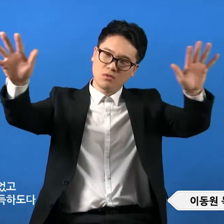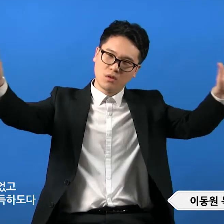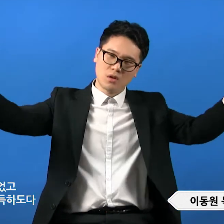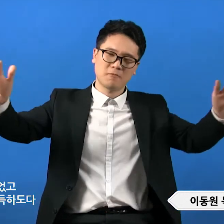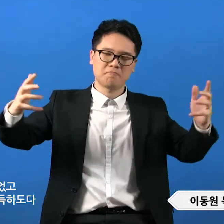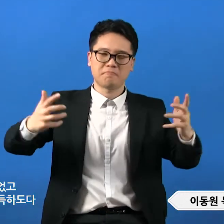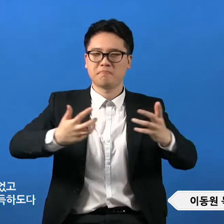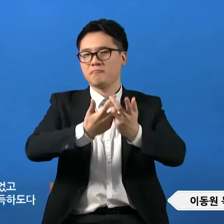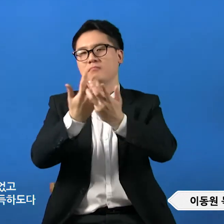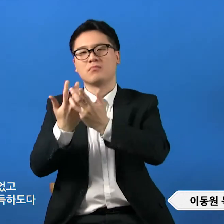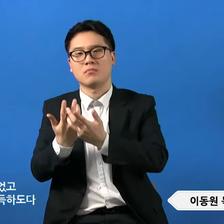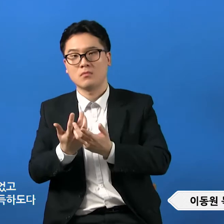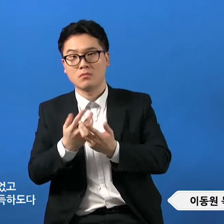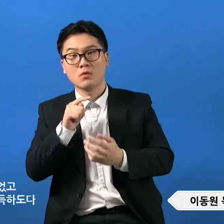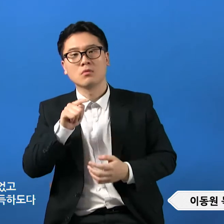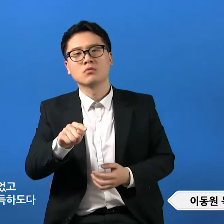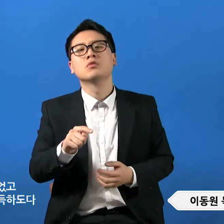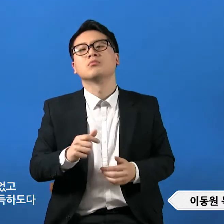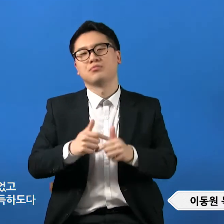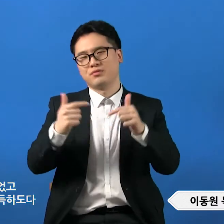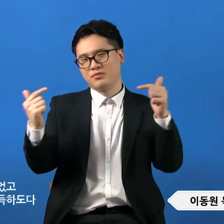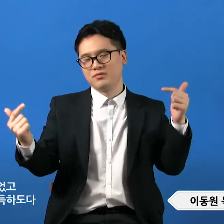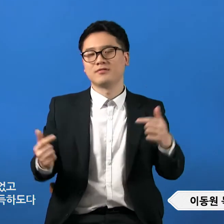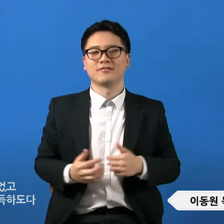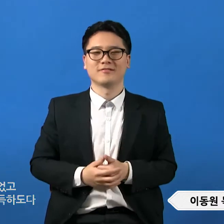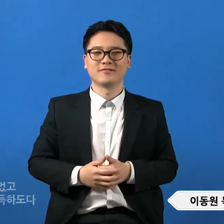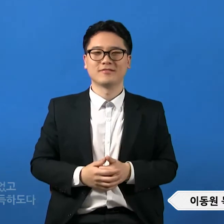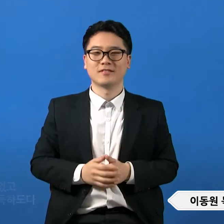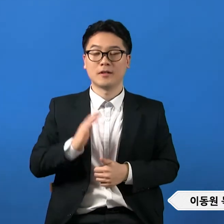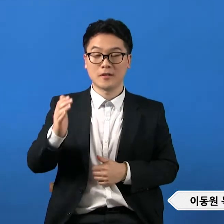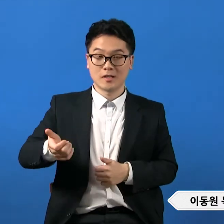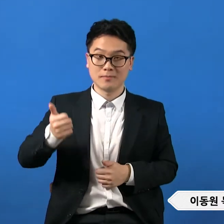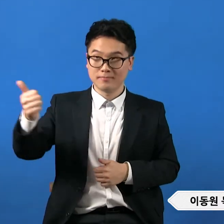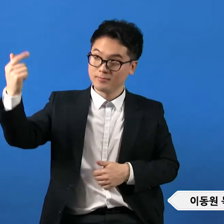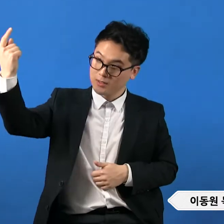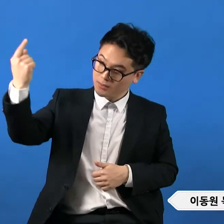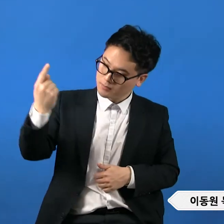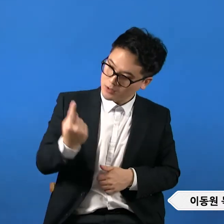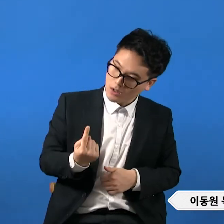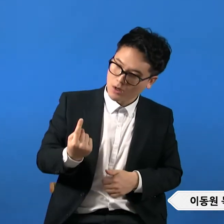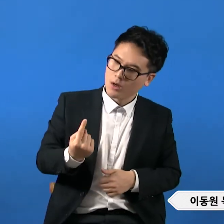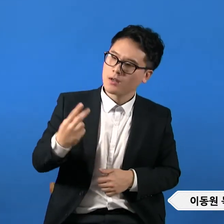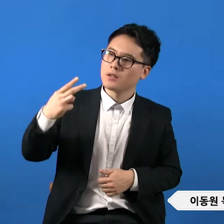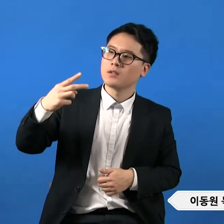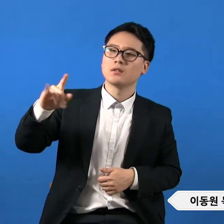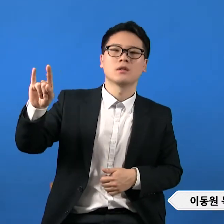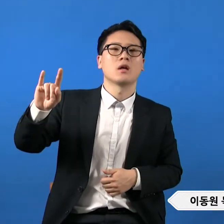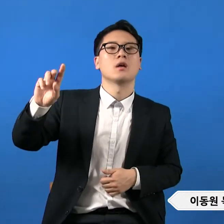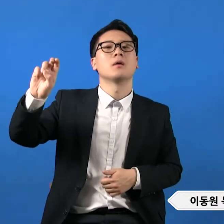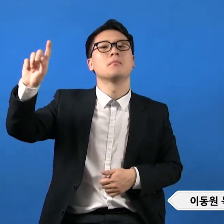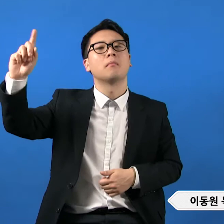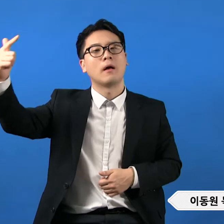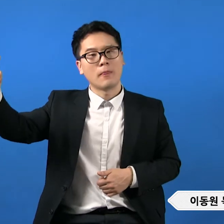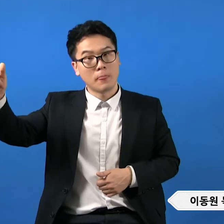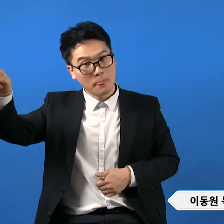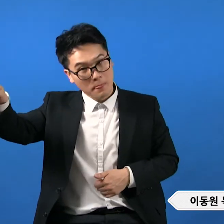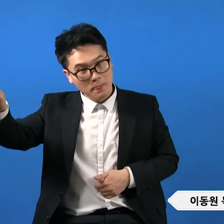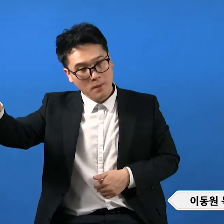그게 부흥이에요. 자, 하나님의 임재가 저 대만이라는 곳으로부터, 대만이 아니에요,